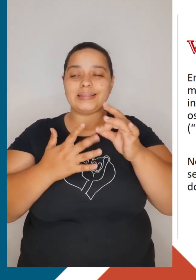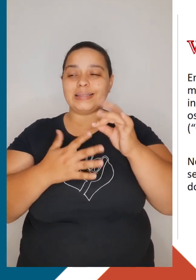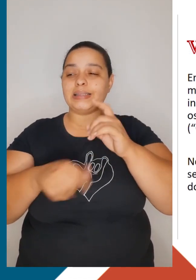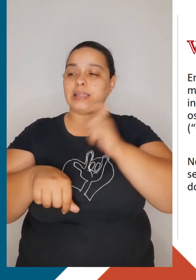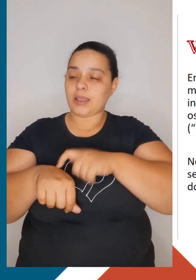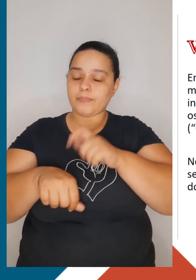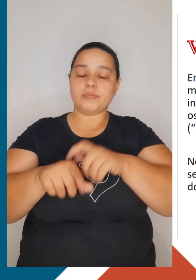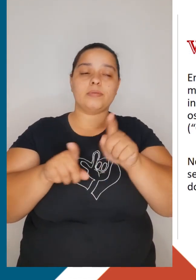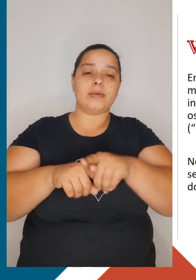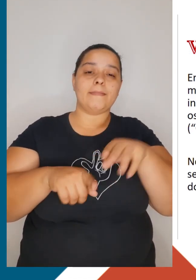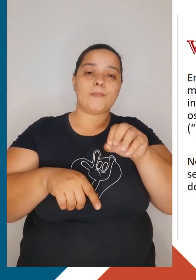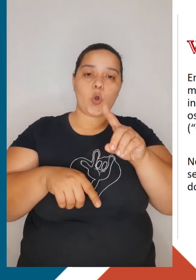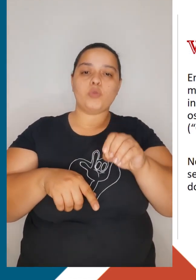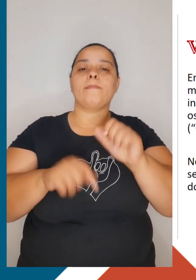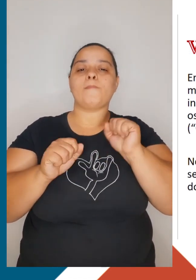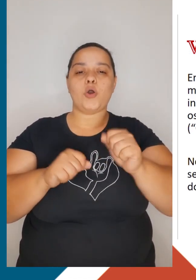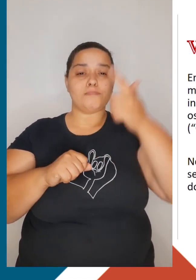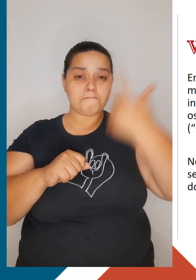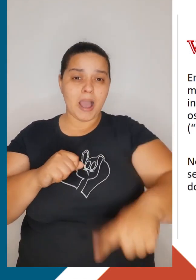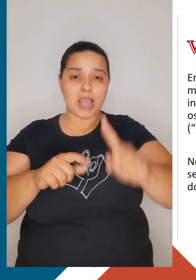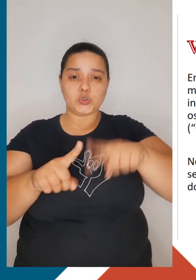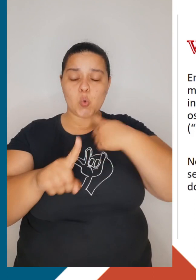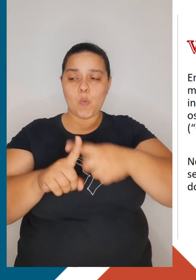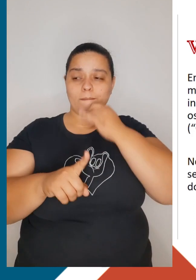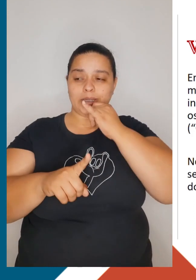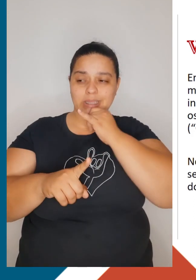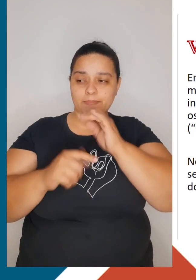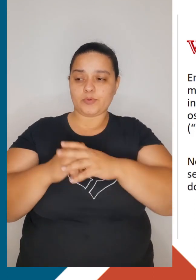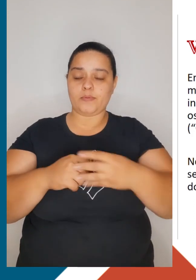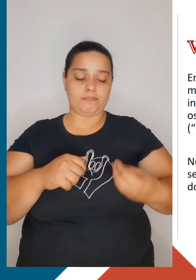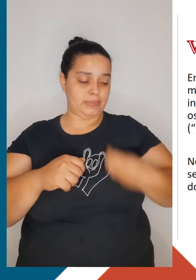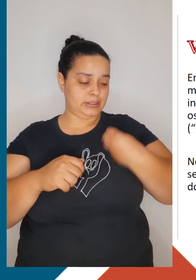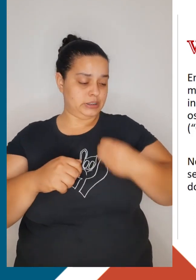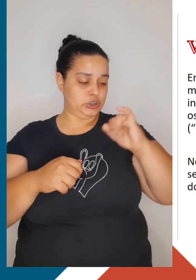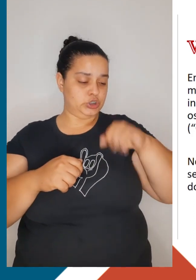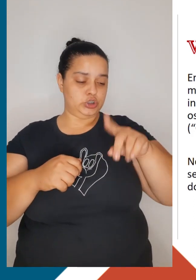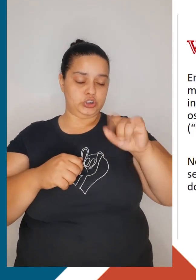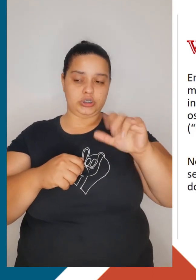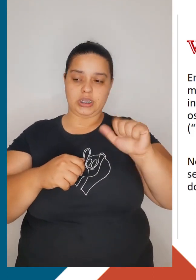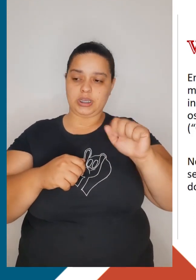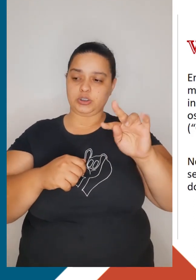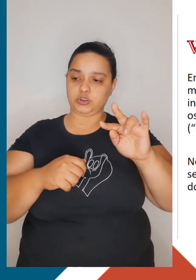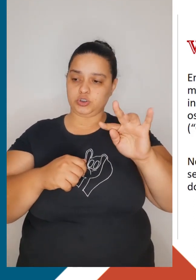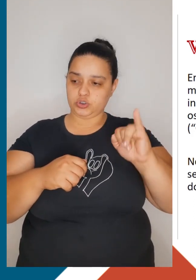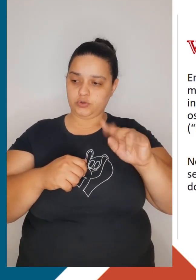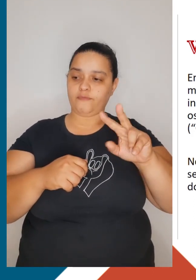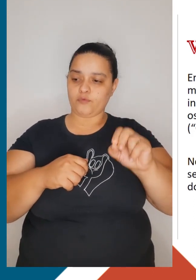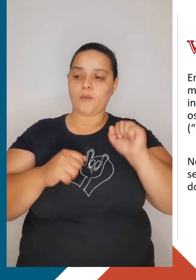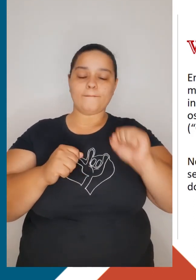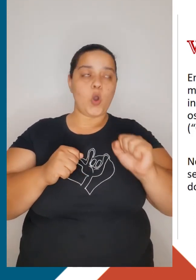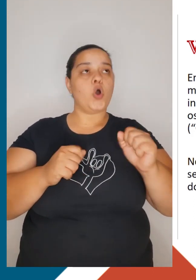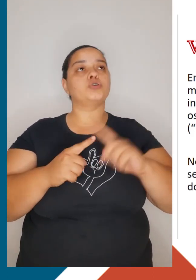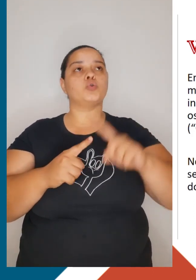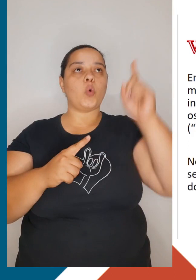modo verbal pode apresentar mais de um valor semântico. Por exemplo, o presente do indicativo pode ser usado para indicar tanto